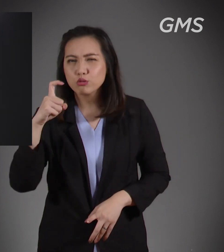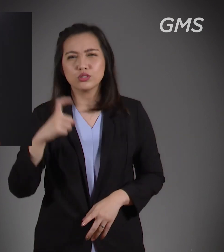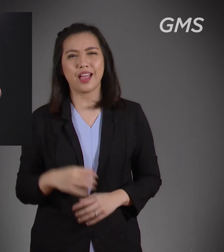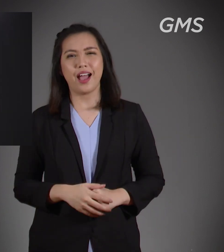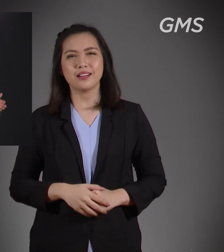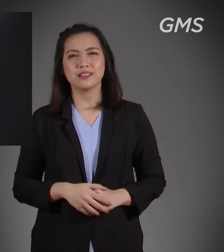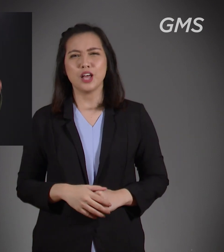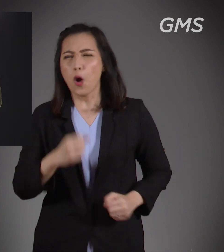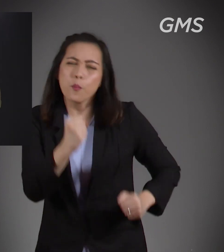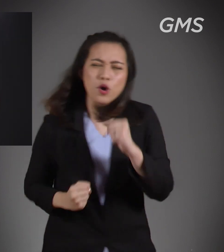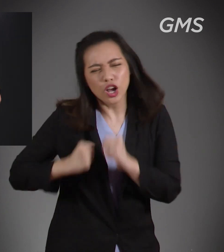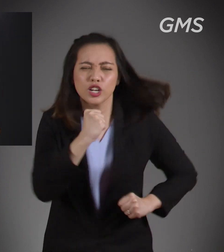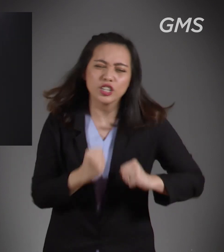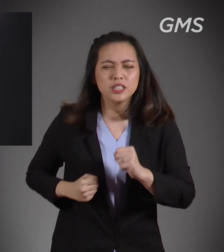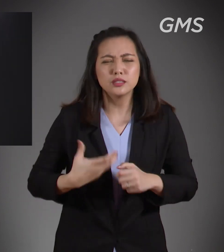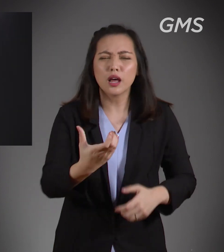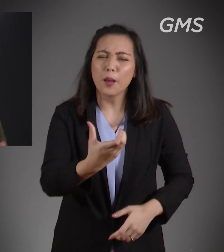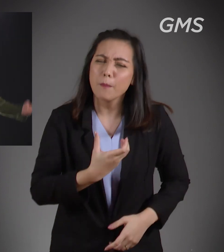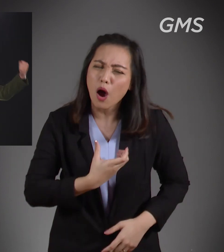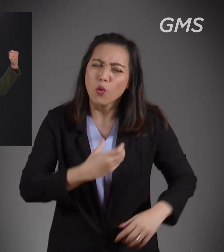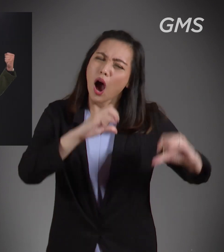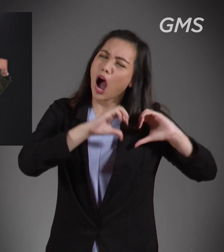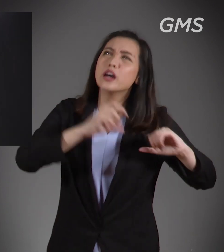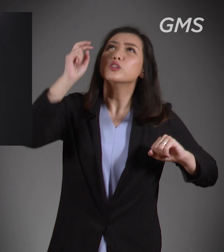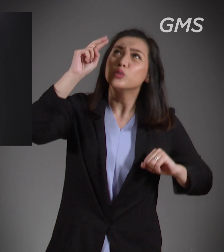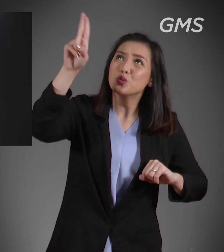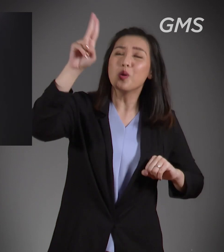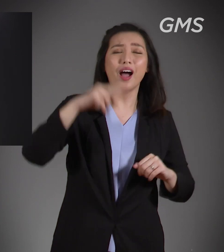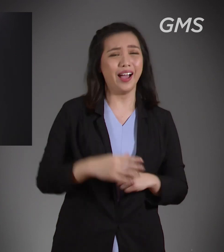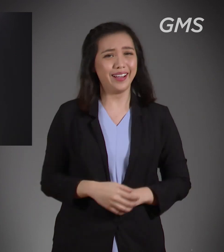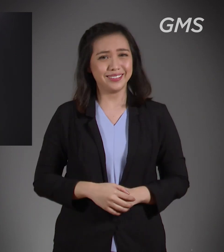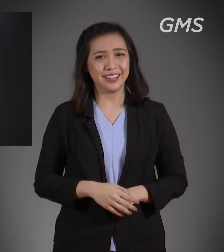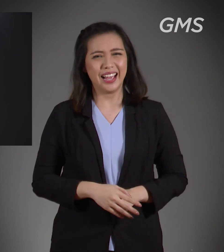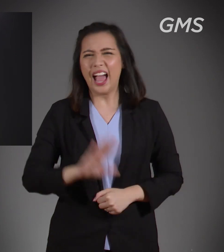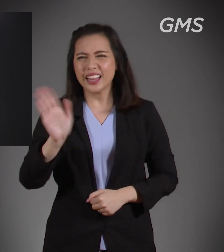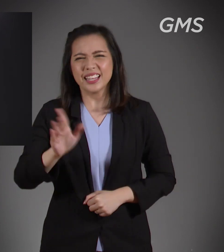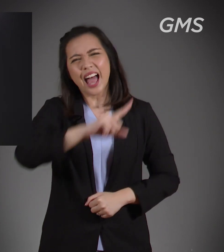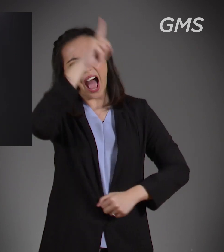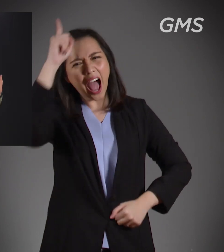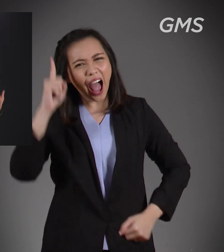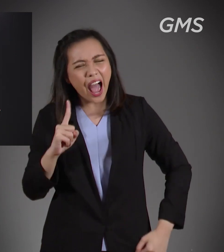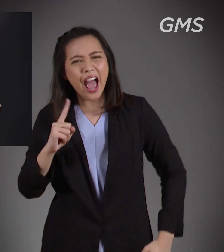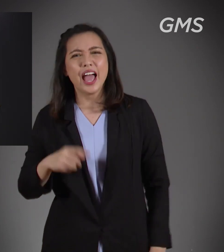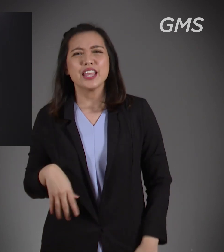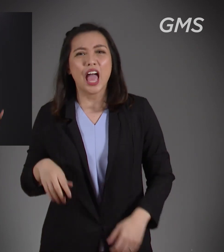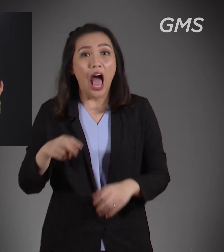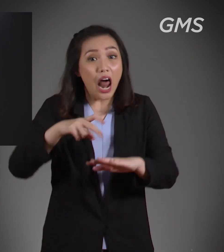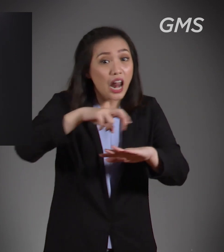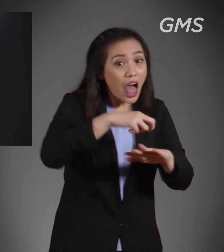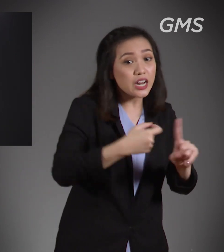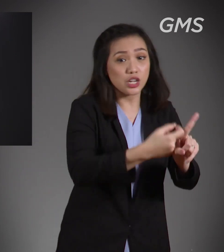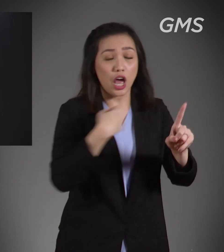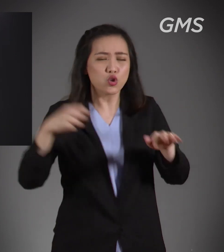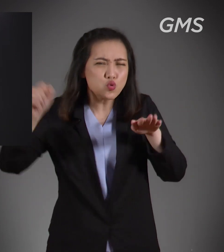perkenanan. Mil kedua, jangan berhenti di mil ke-1. Ye, hore, happy, ya. Tuhan gak jadi hukum saya. Tuhan